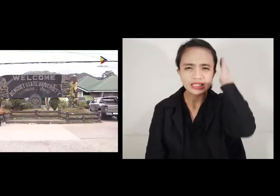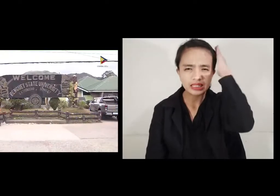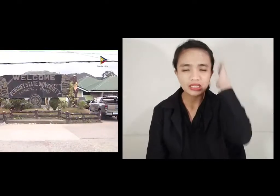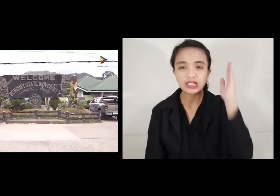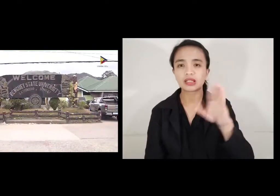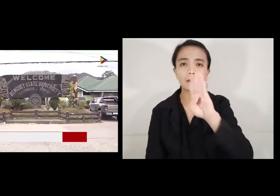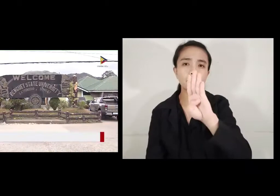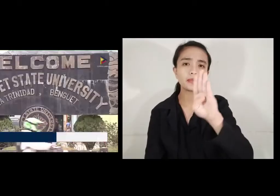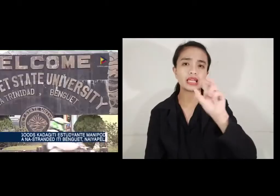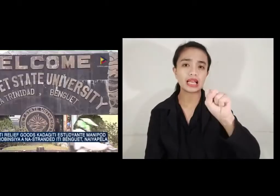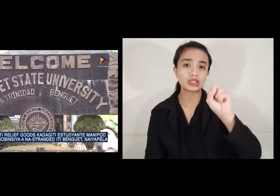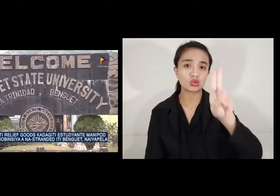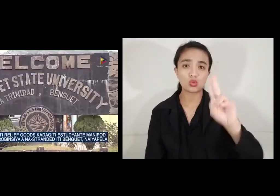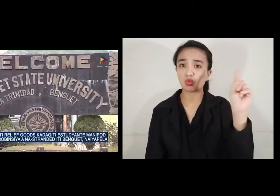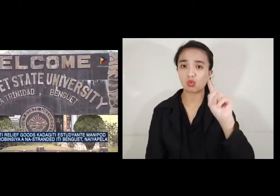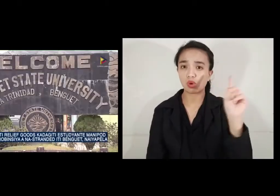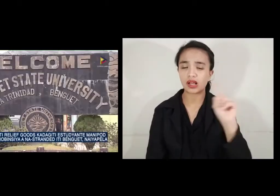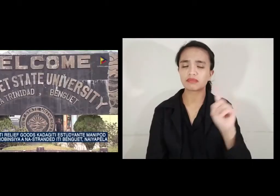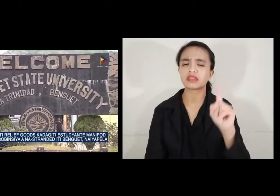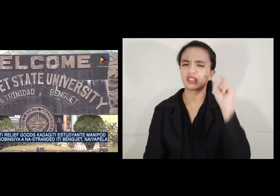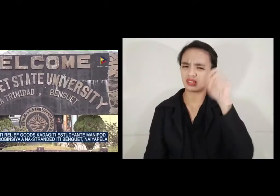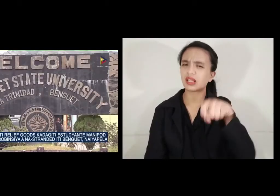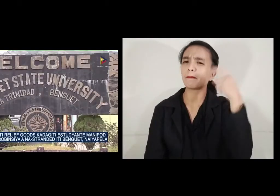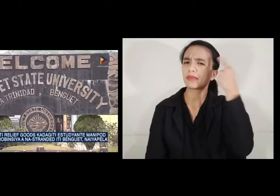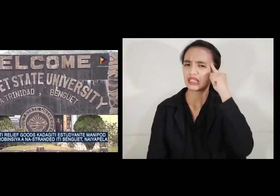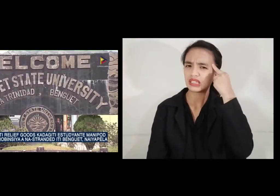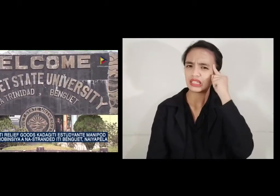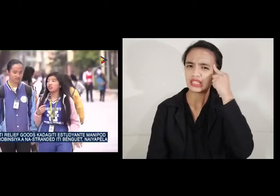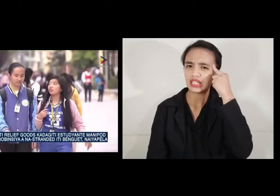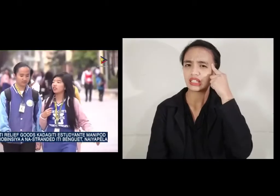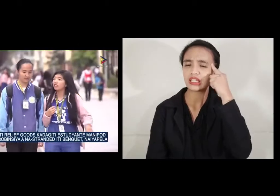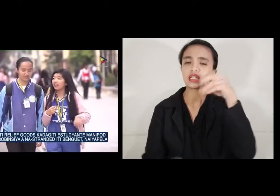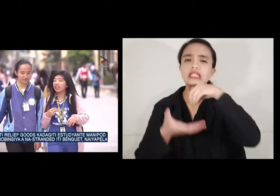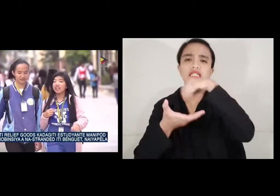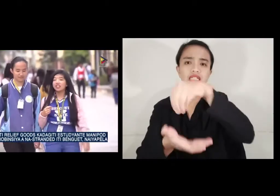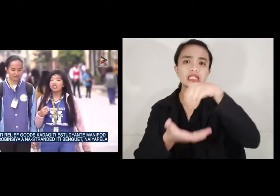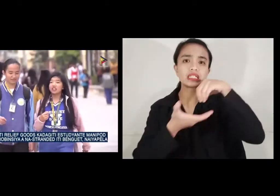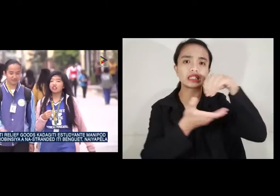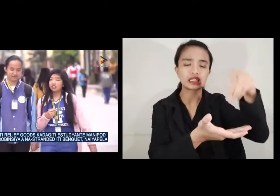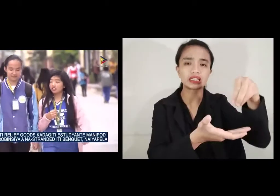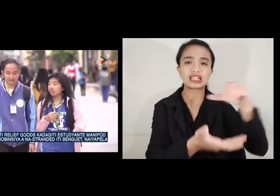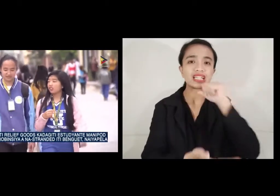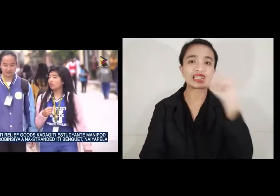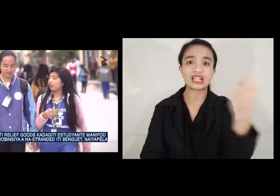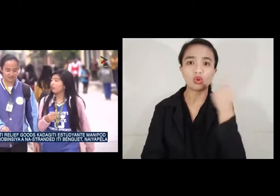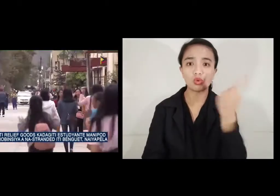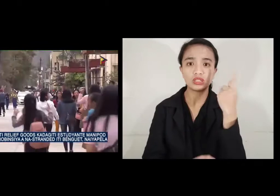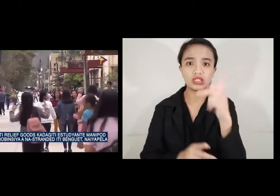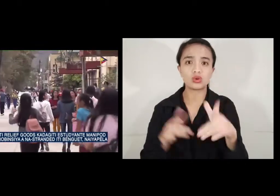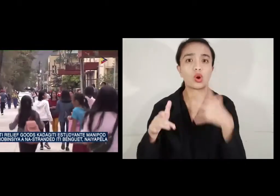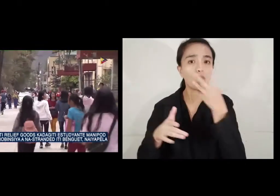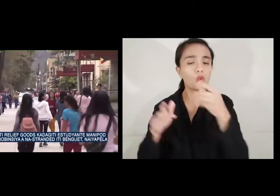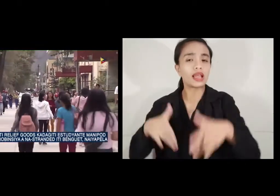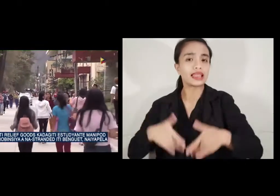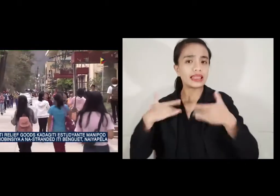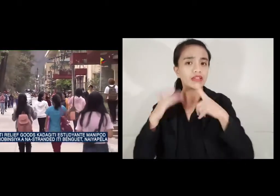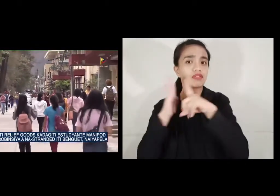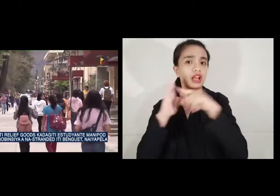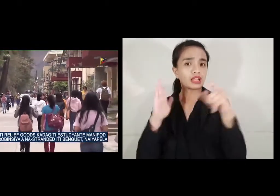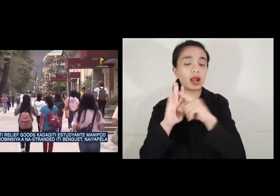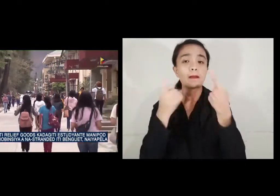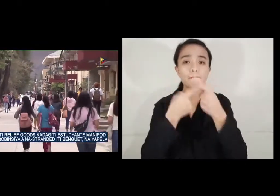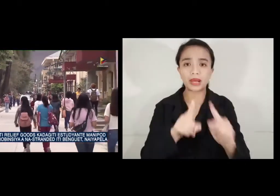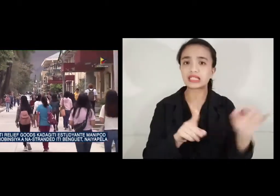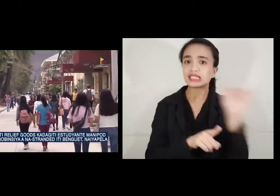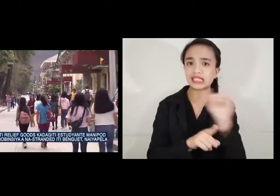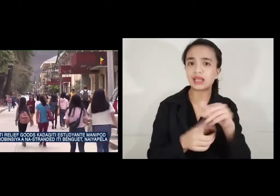Imapila ti Benguet State University kadagiti maseknan iti probinsya nga ikonsiderada dagiti maipayan iti relief goods saan laang dagiti residente ngem